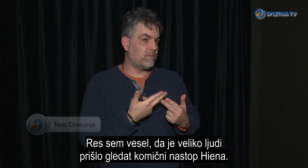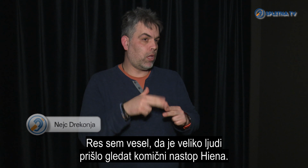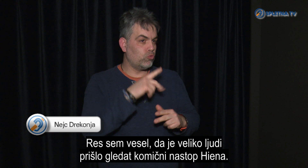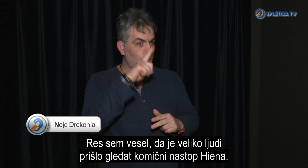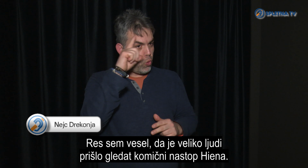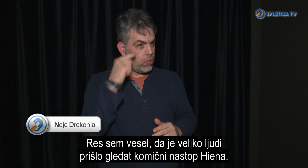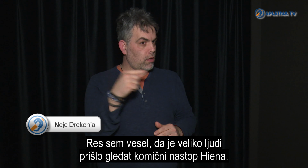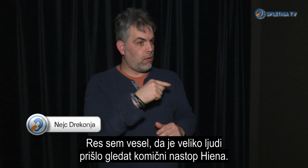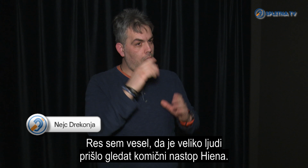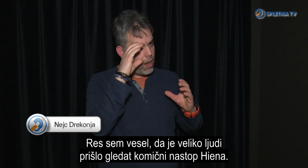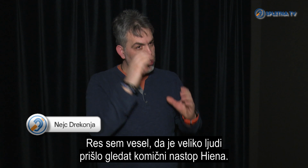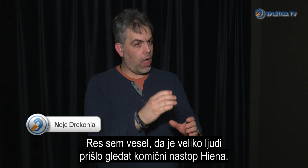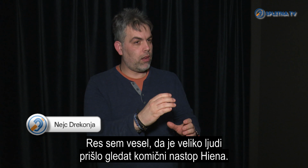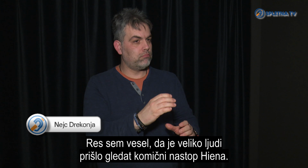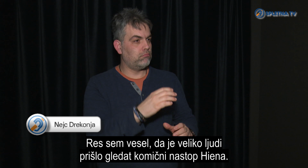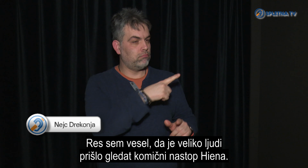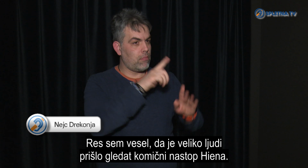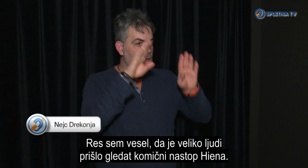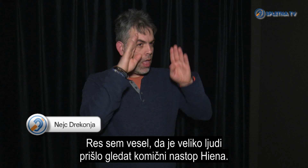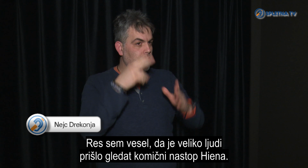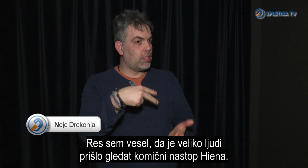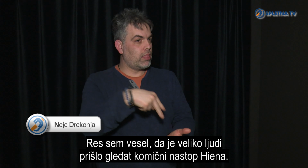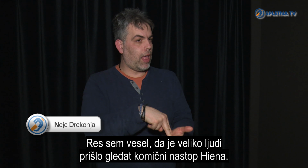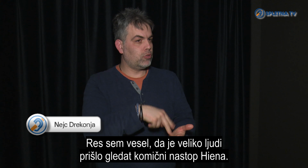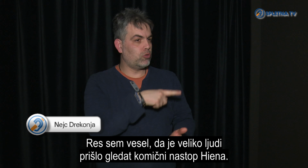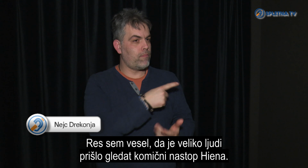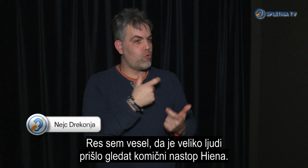Res sem vesel, da je veliko ljudi prišlo gledat komični nastop Hiena.